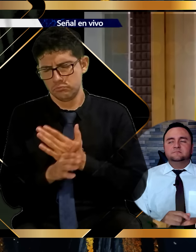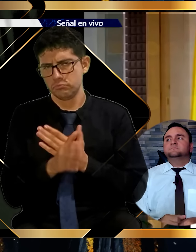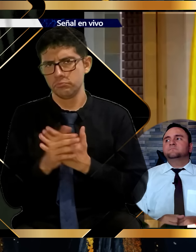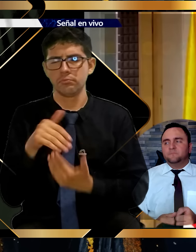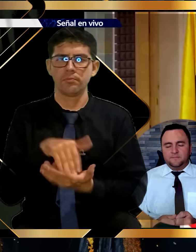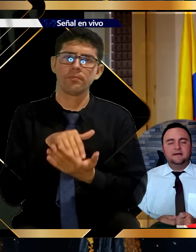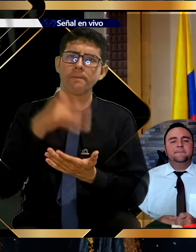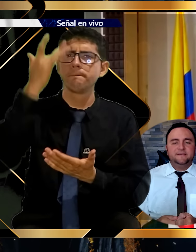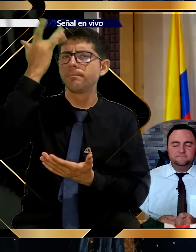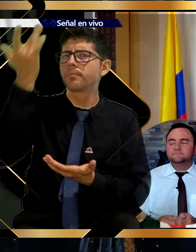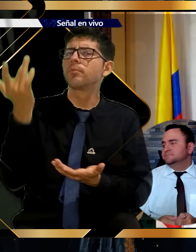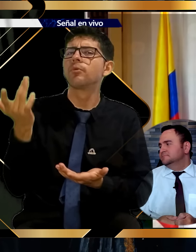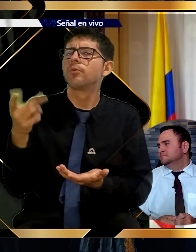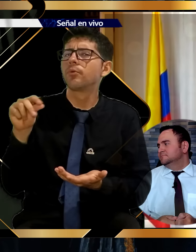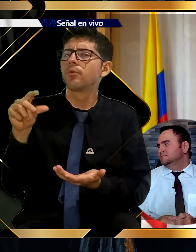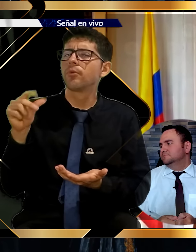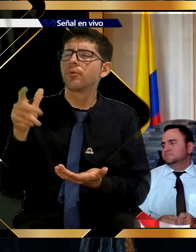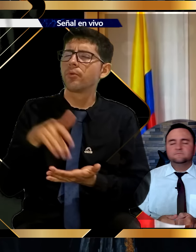no voy a permanecer?